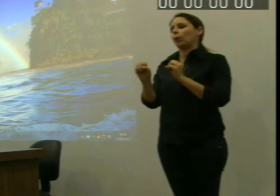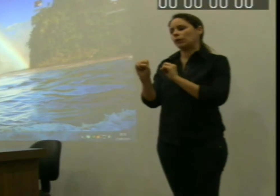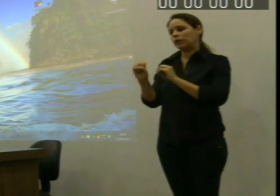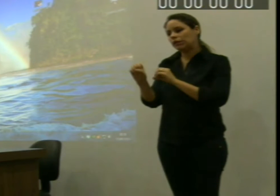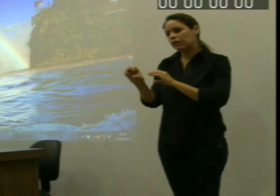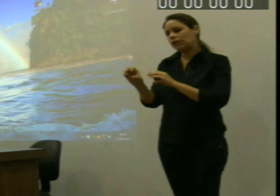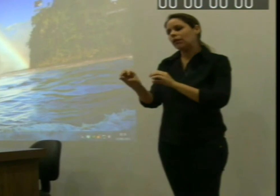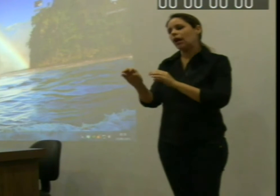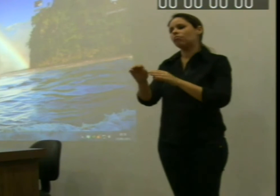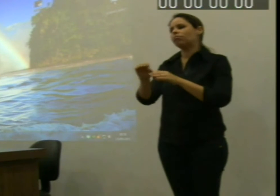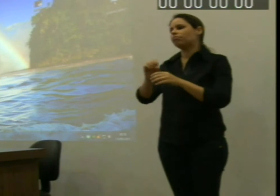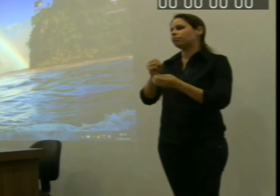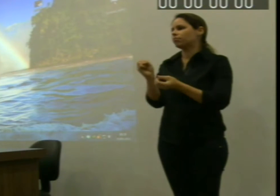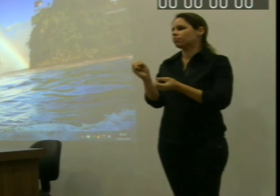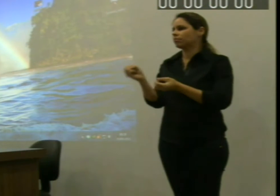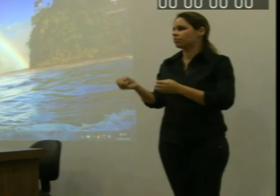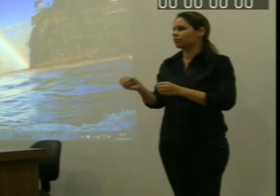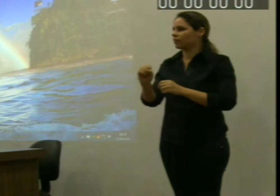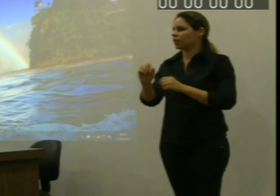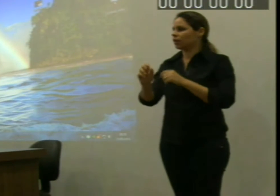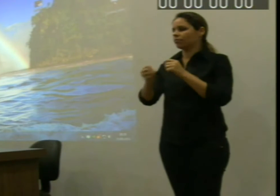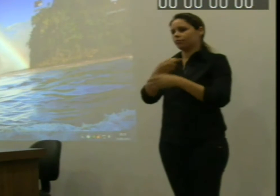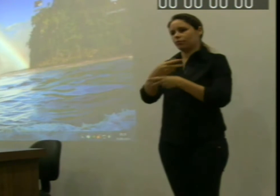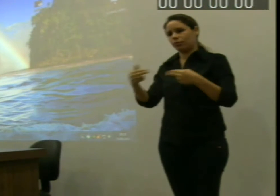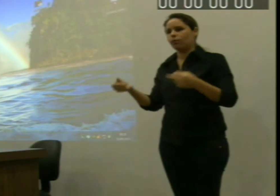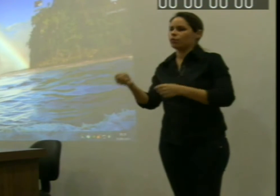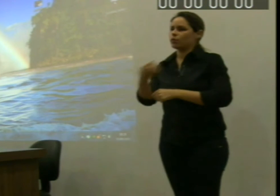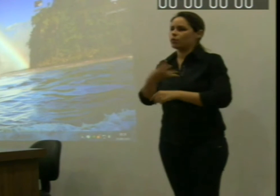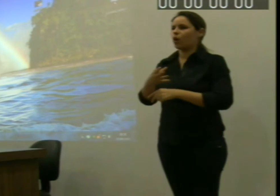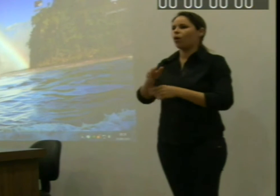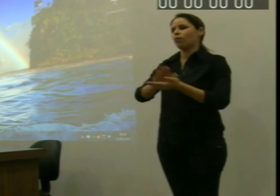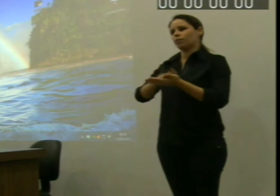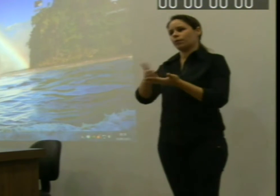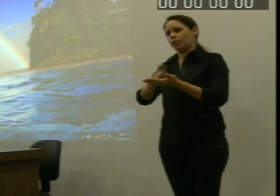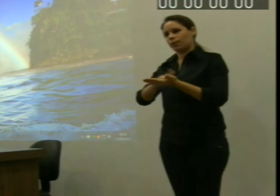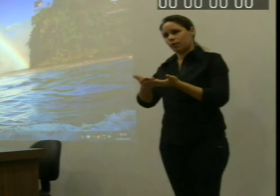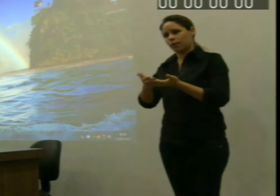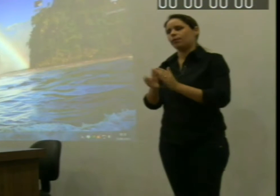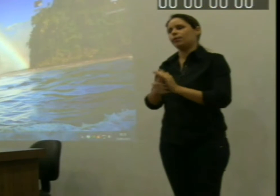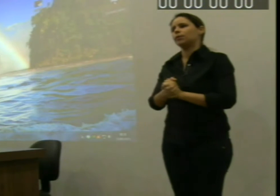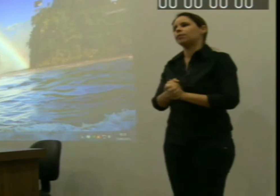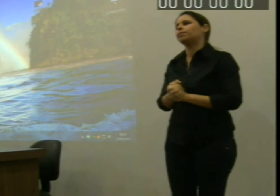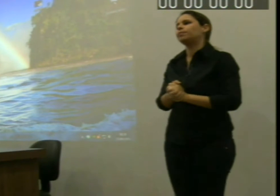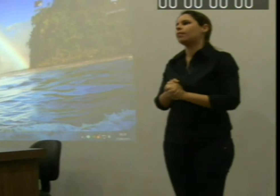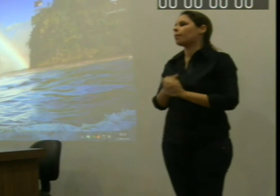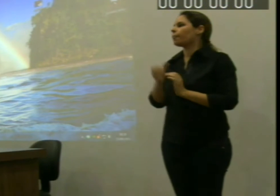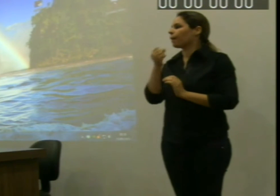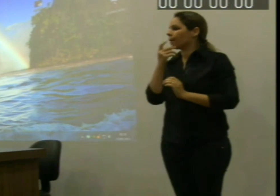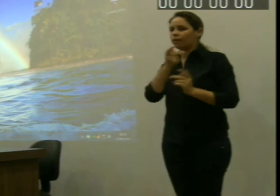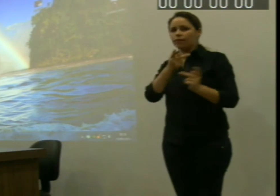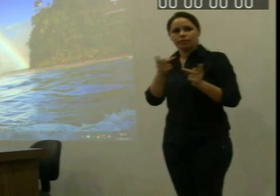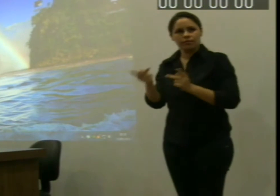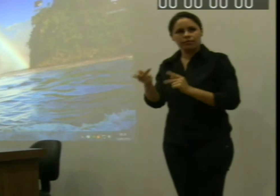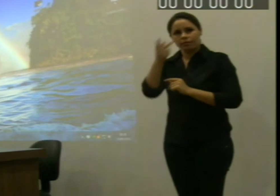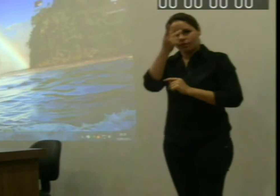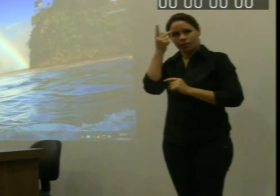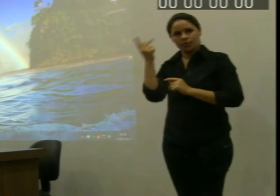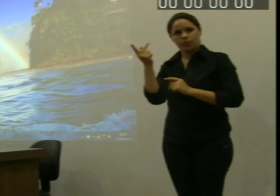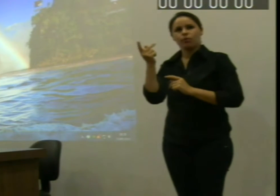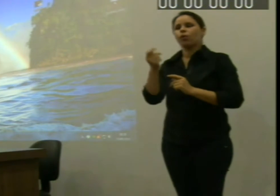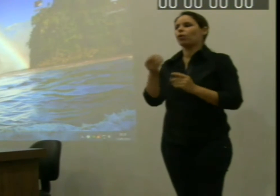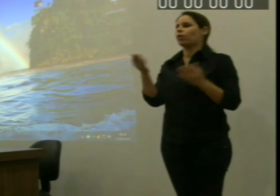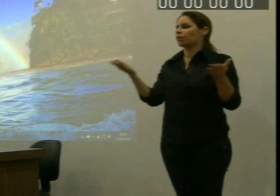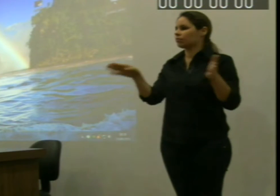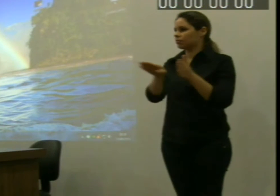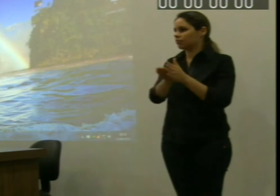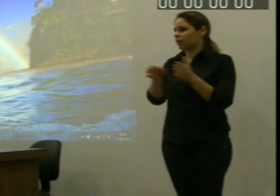novos horários sobre a prática expectativa saudamos aqui os presentes e convidamos para compor